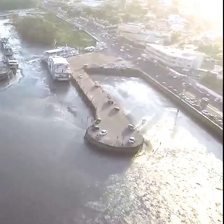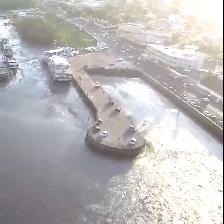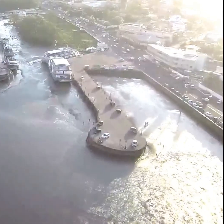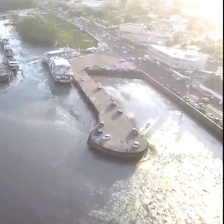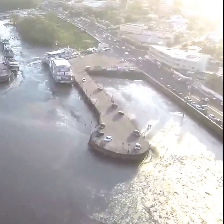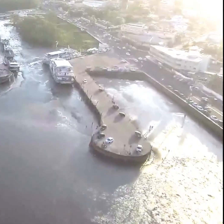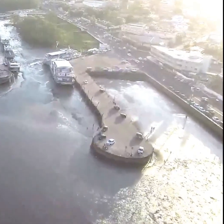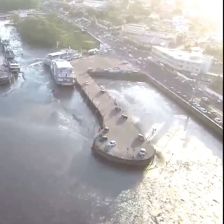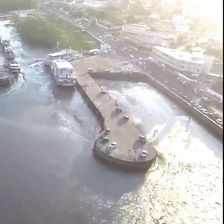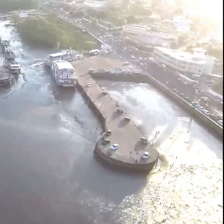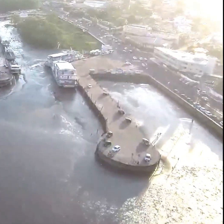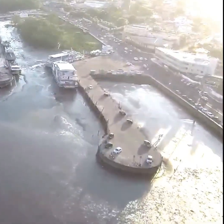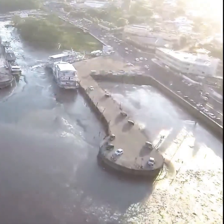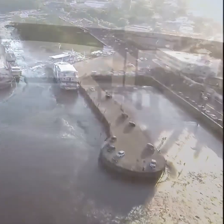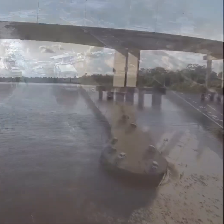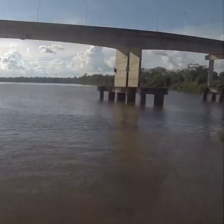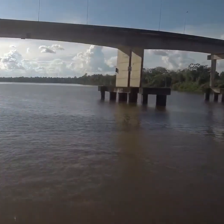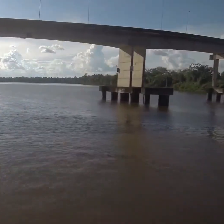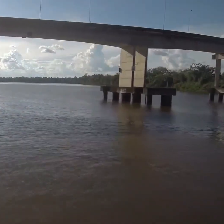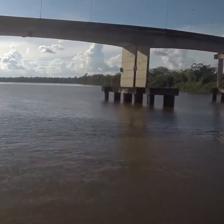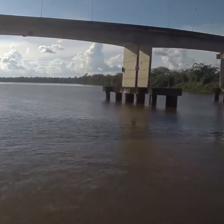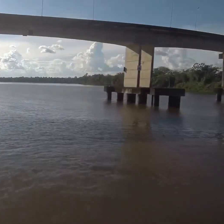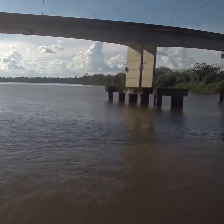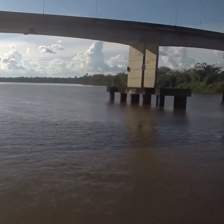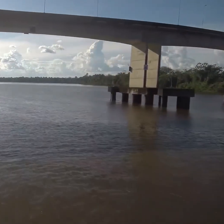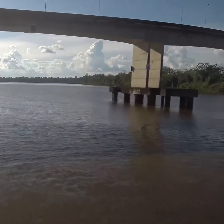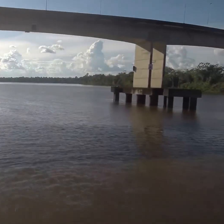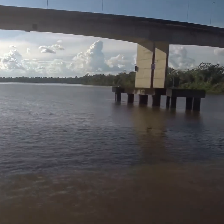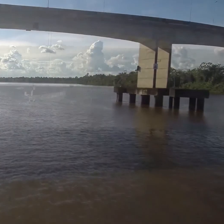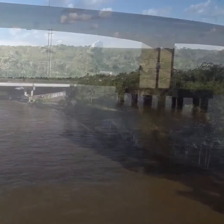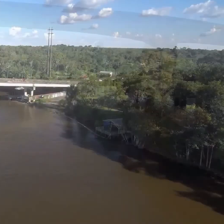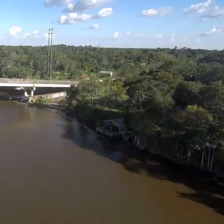e vai lá quando o sol se formou